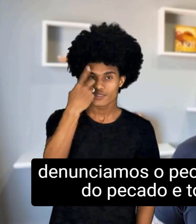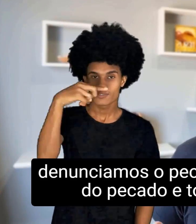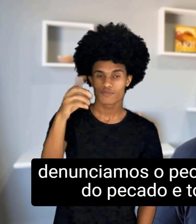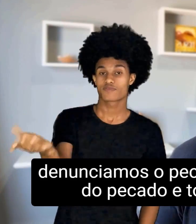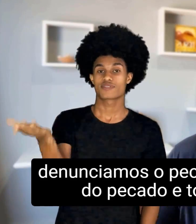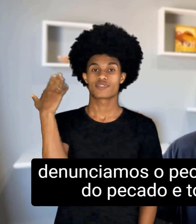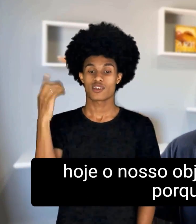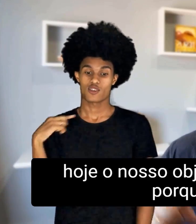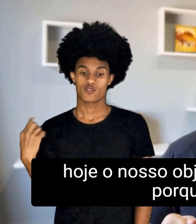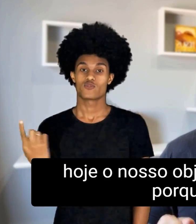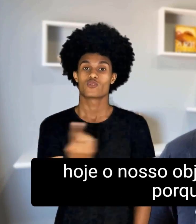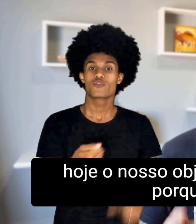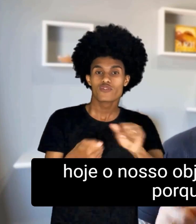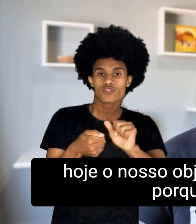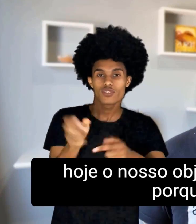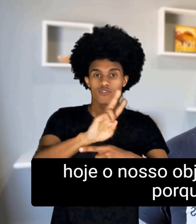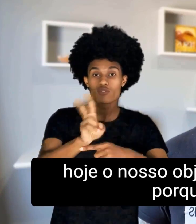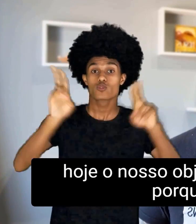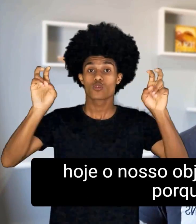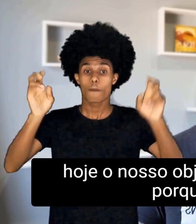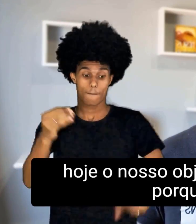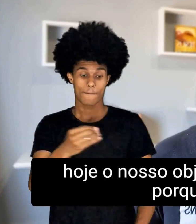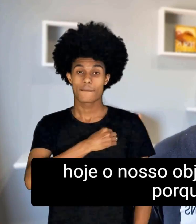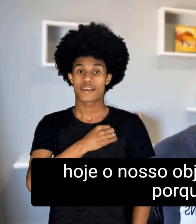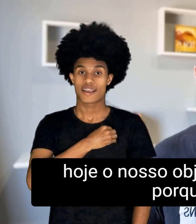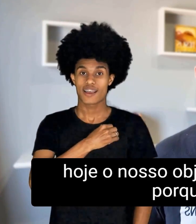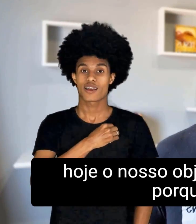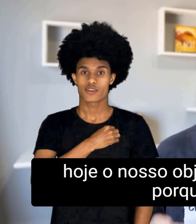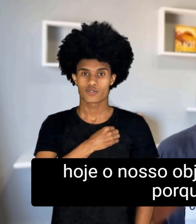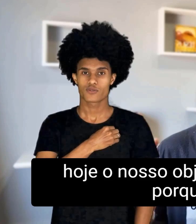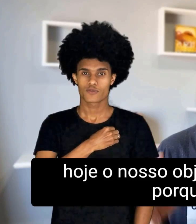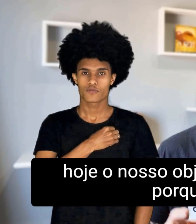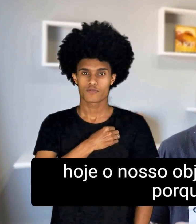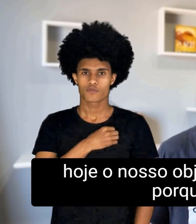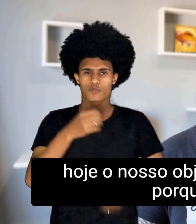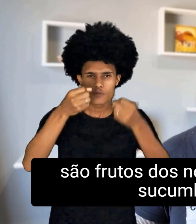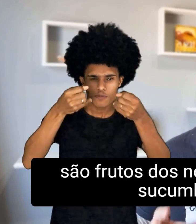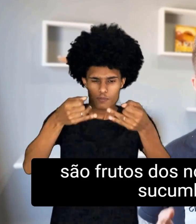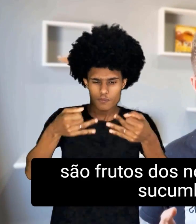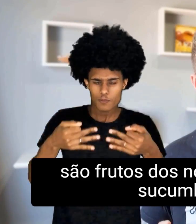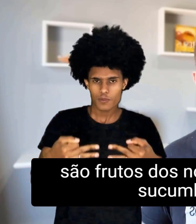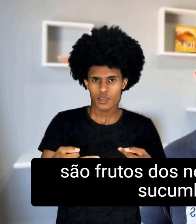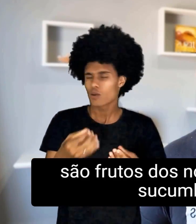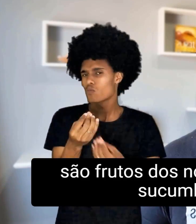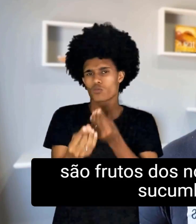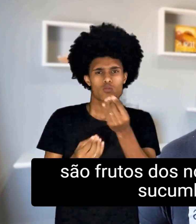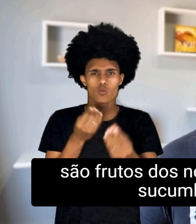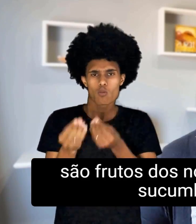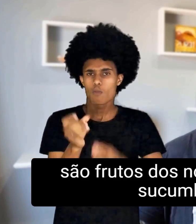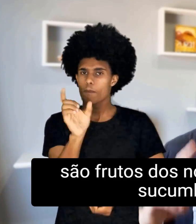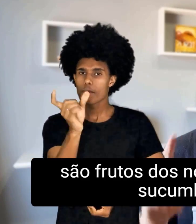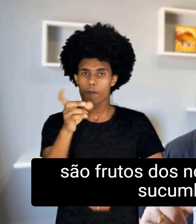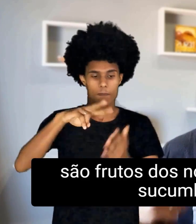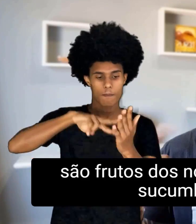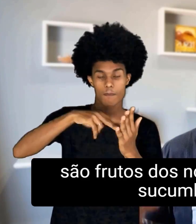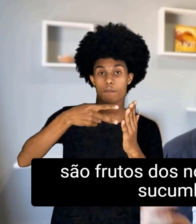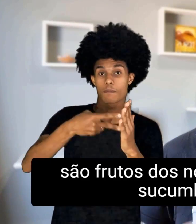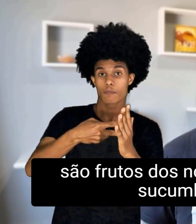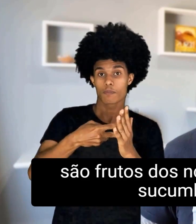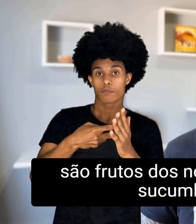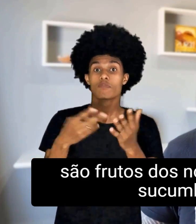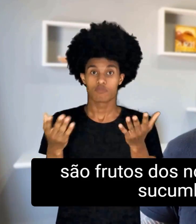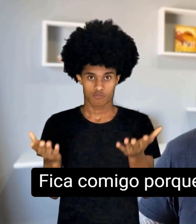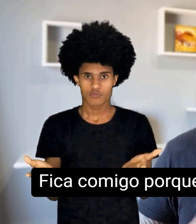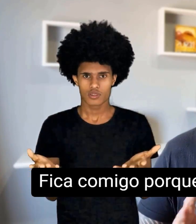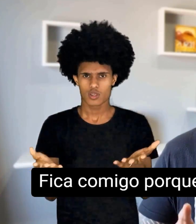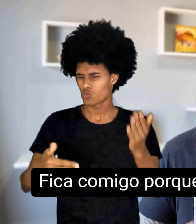sua consequência. Hoje, o nosso objetivo é mostrar para você porque as tentações são fruto dos nossos desejos e como não